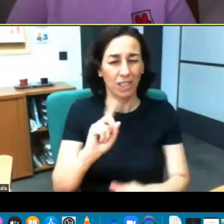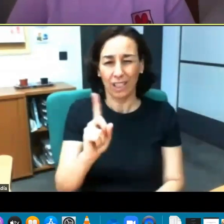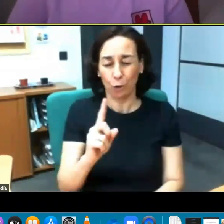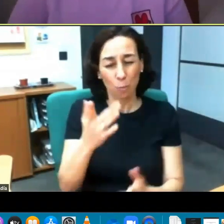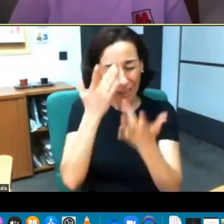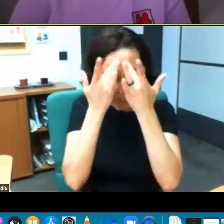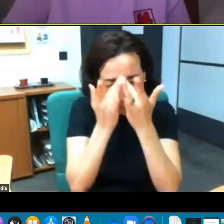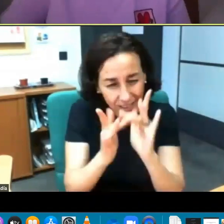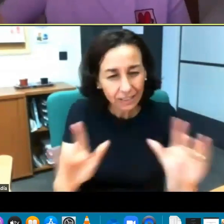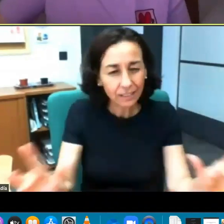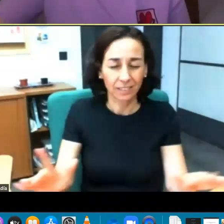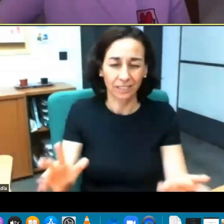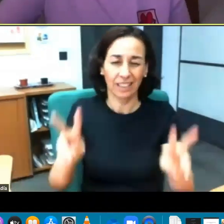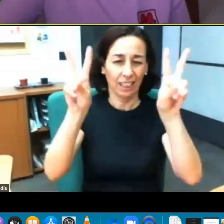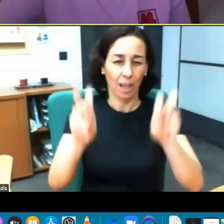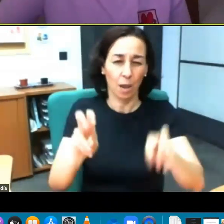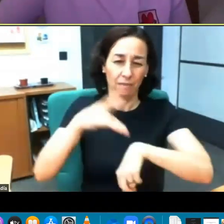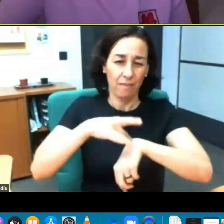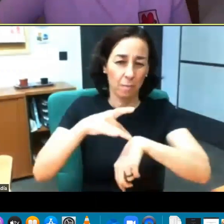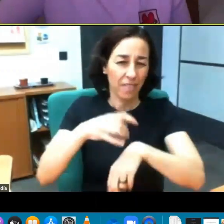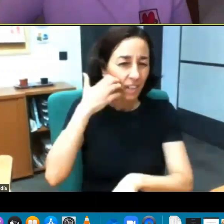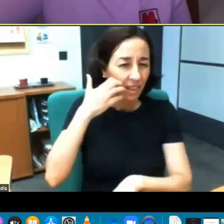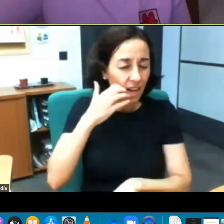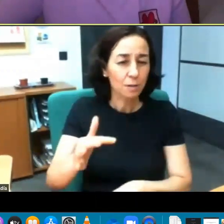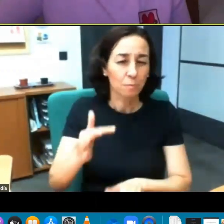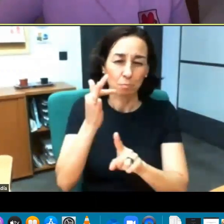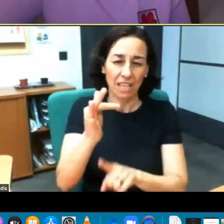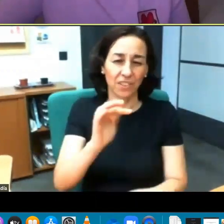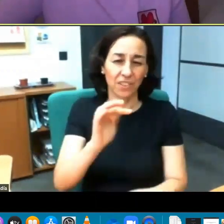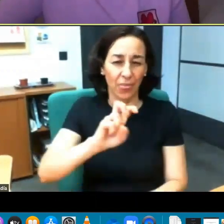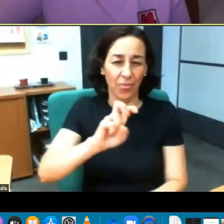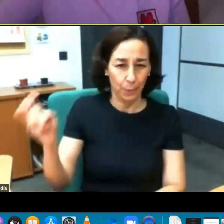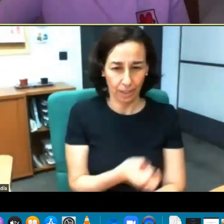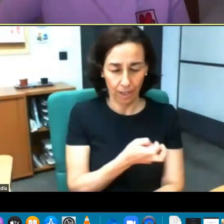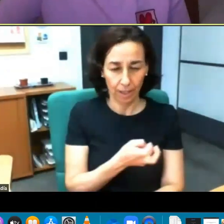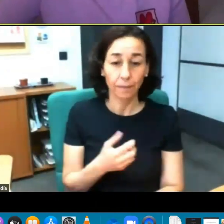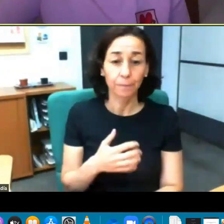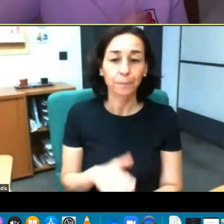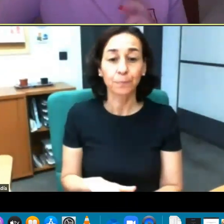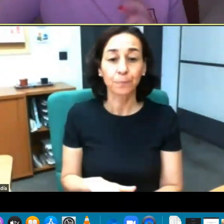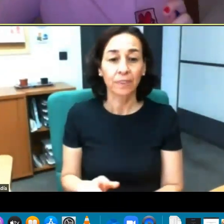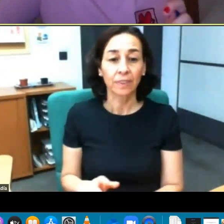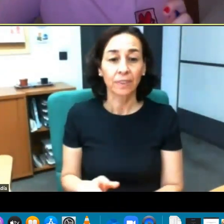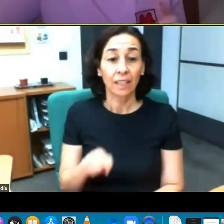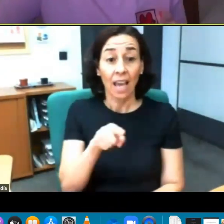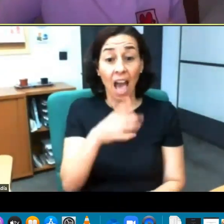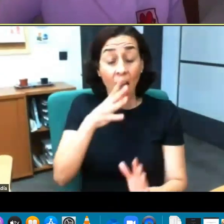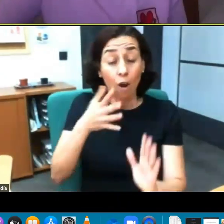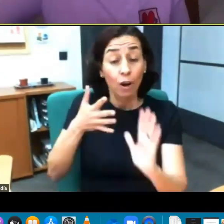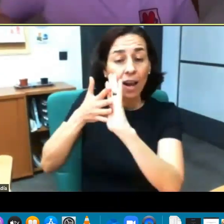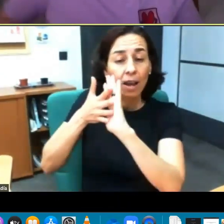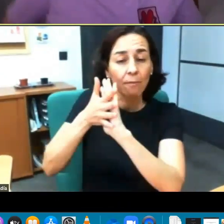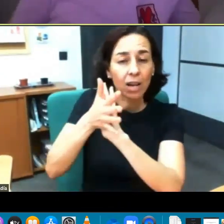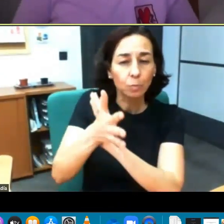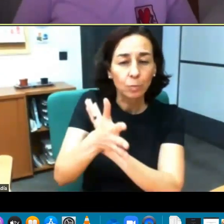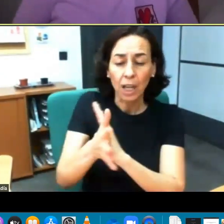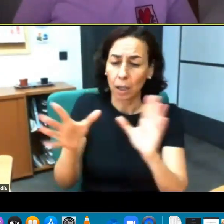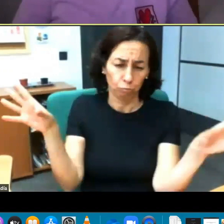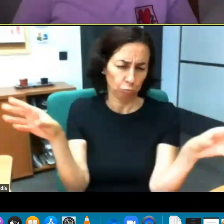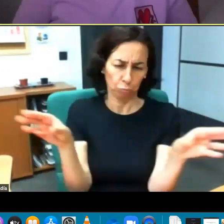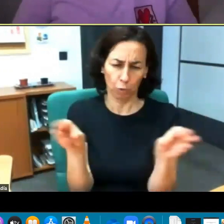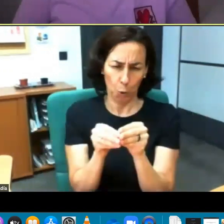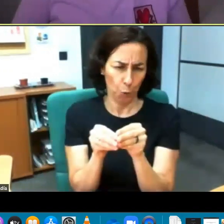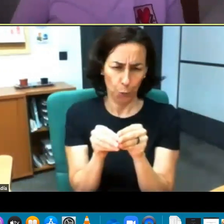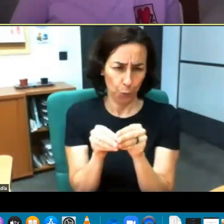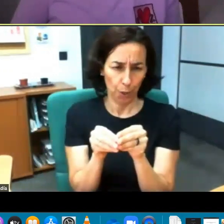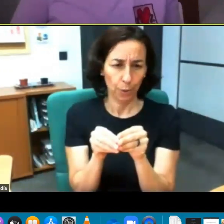atención a la diversidad. En la siguiente diapositiva se explica de manera muy breve los